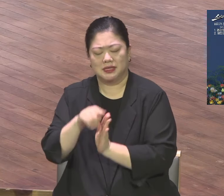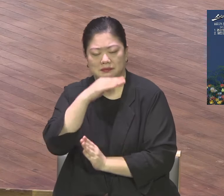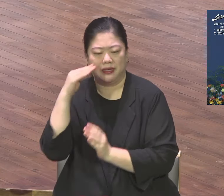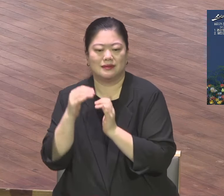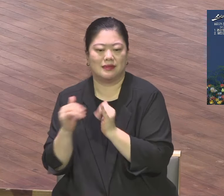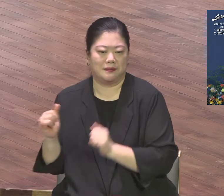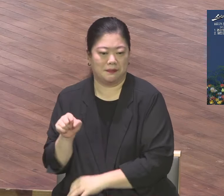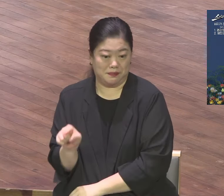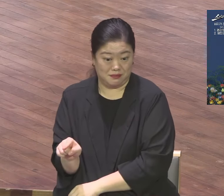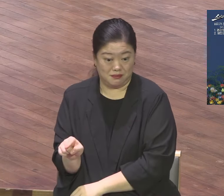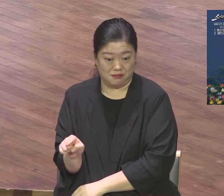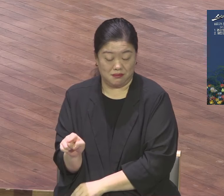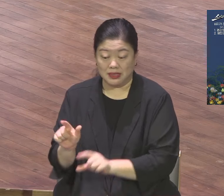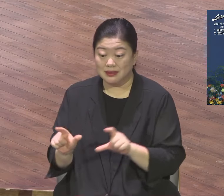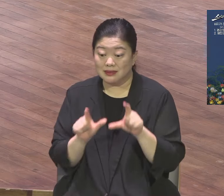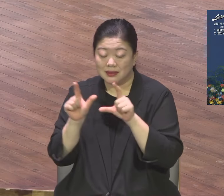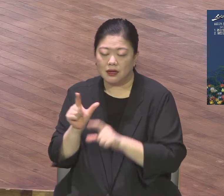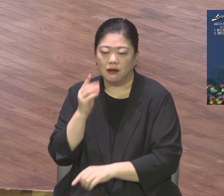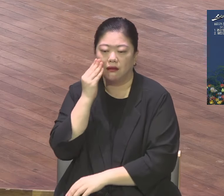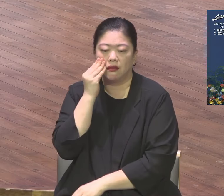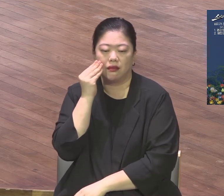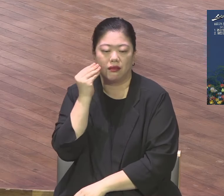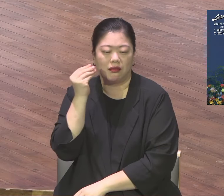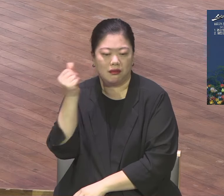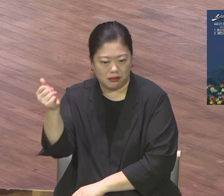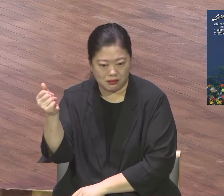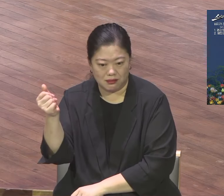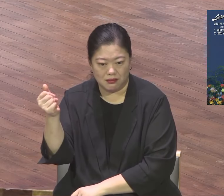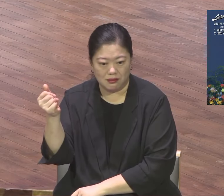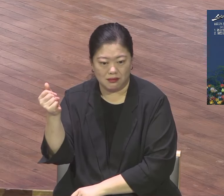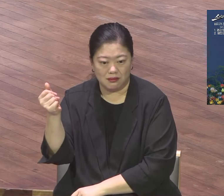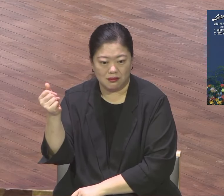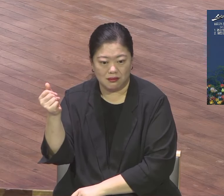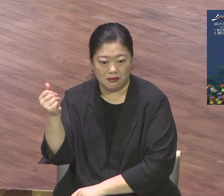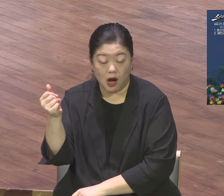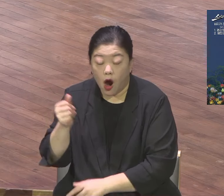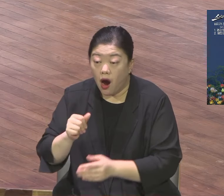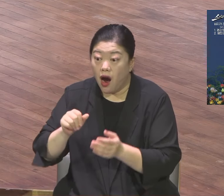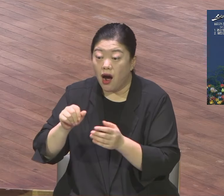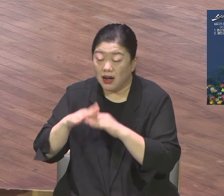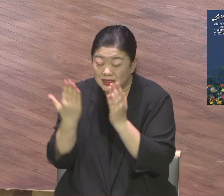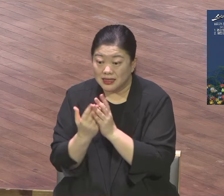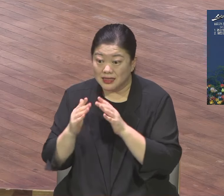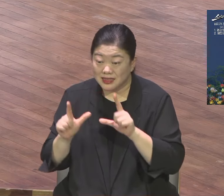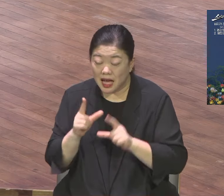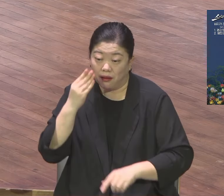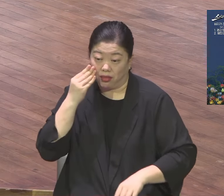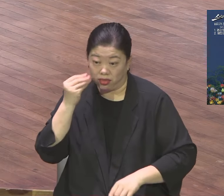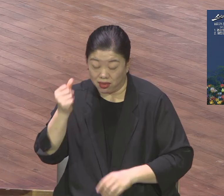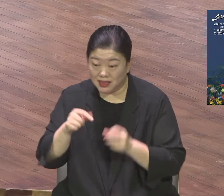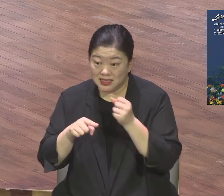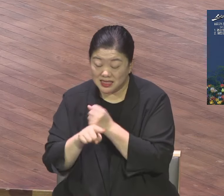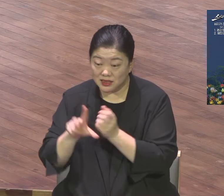특별히 평탄한 삶이 아무 문제도 없는 삶이라고 생각하면 안 됩니다.